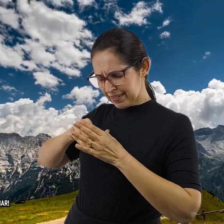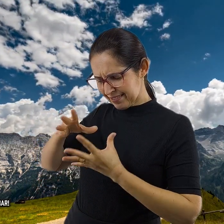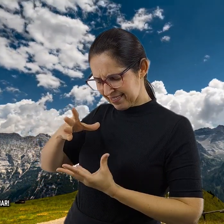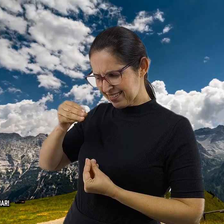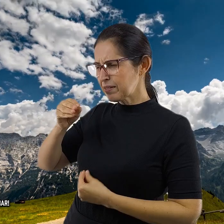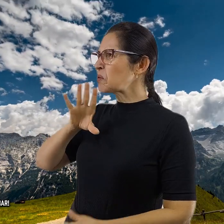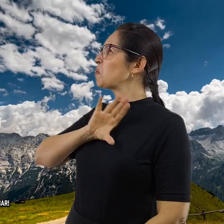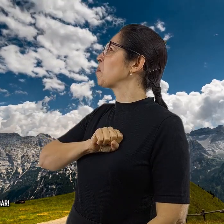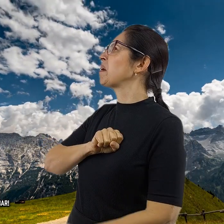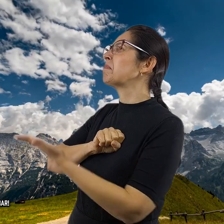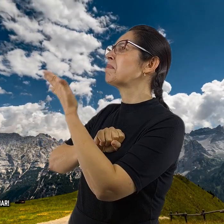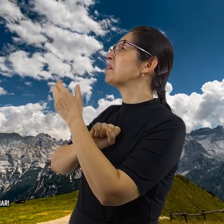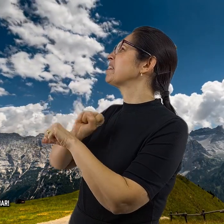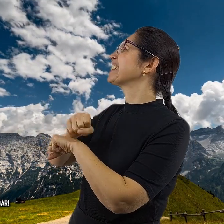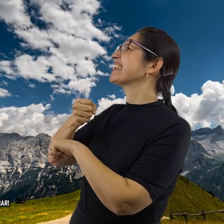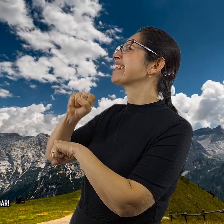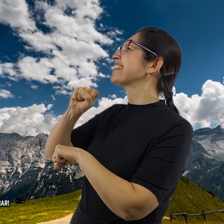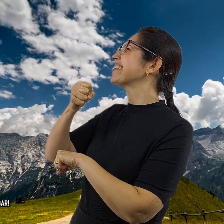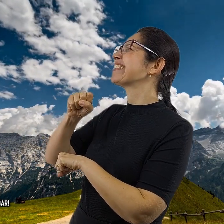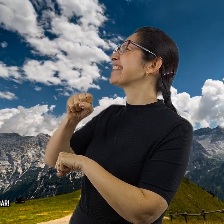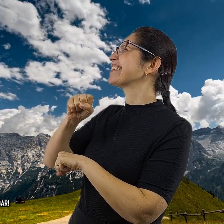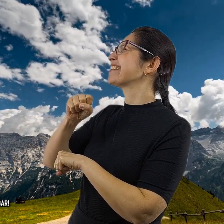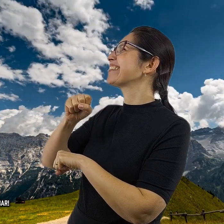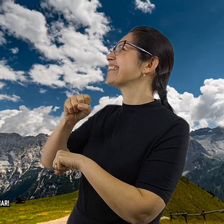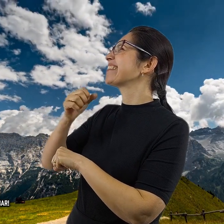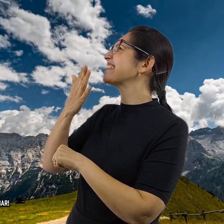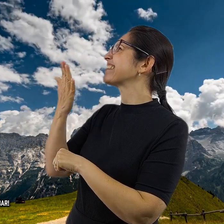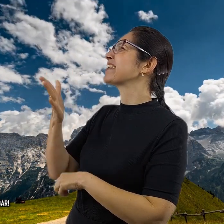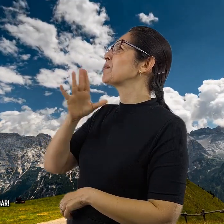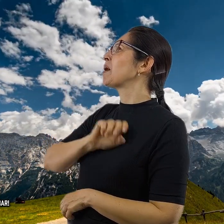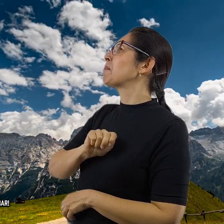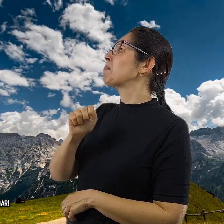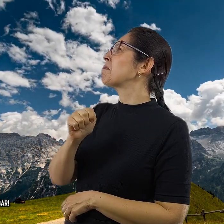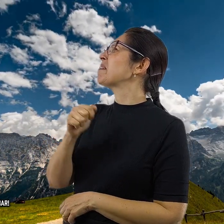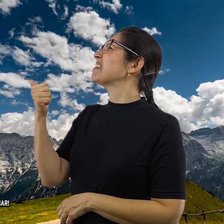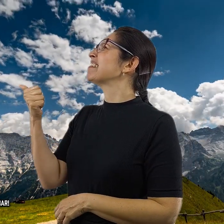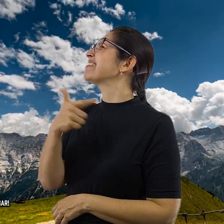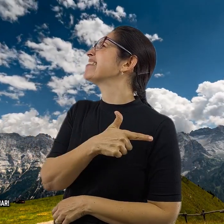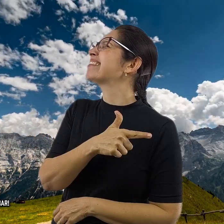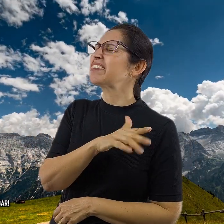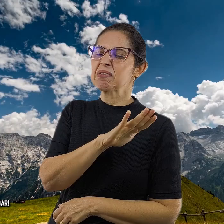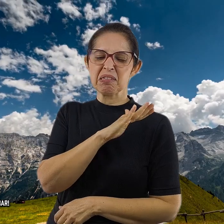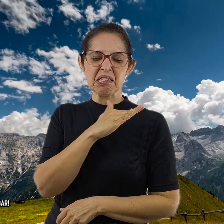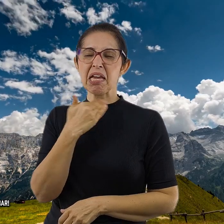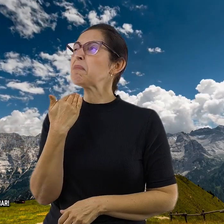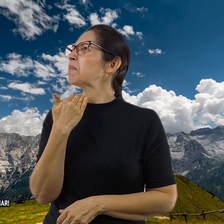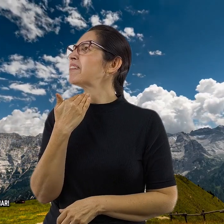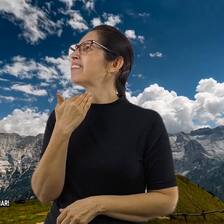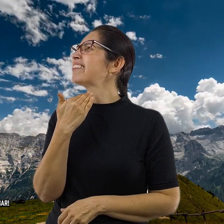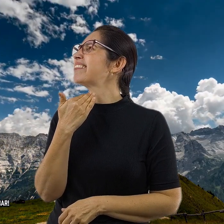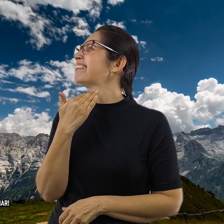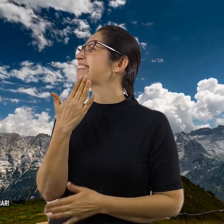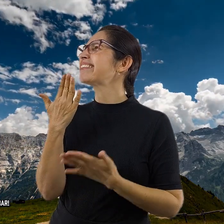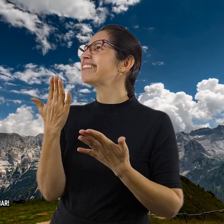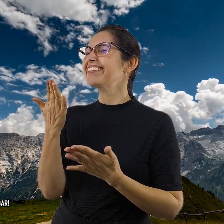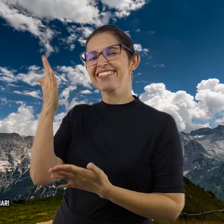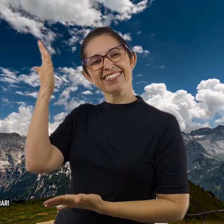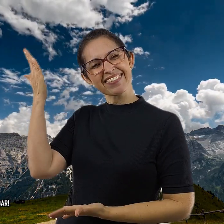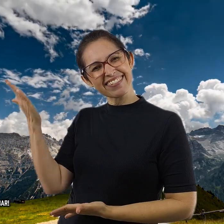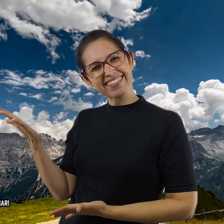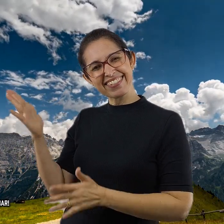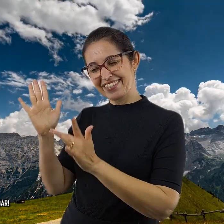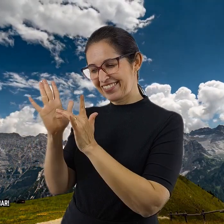amor, de um amor que é mais forte do que a morte. É esse o amor do